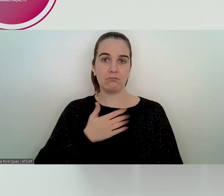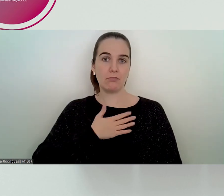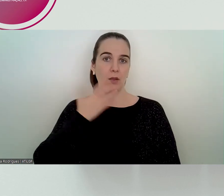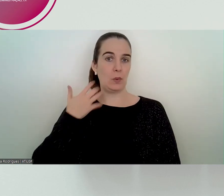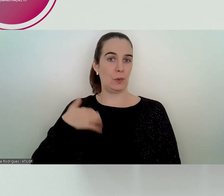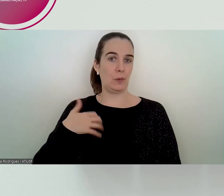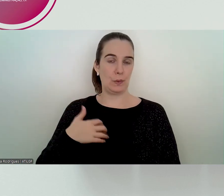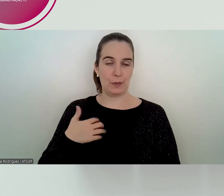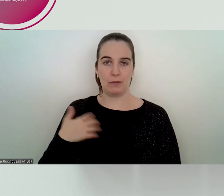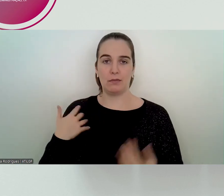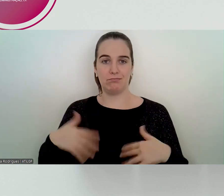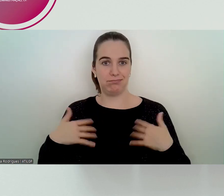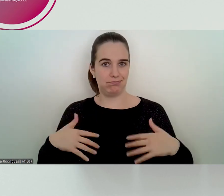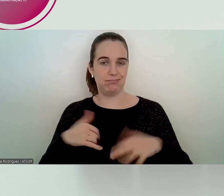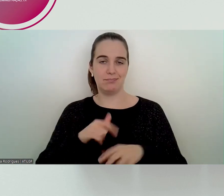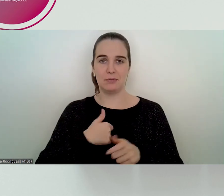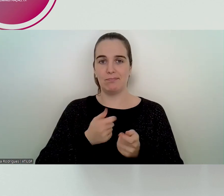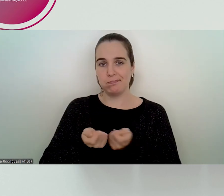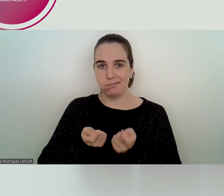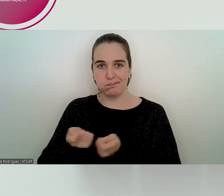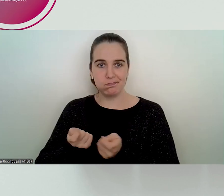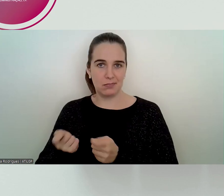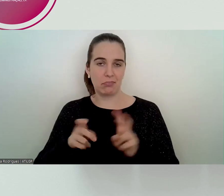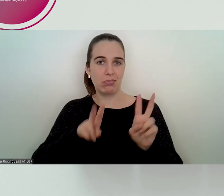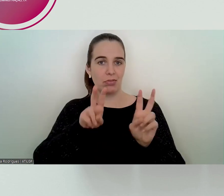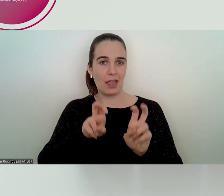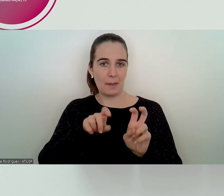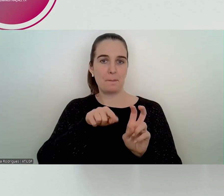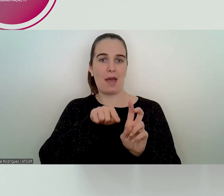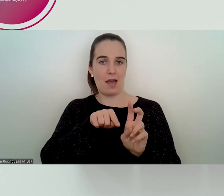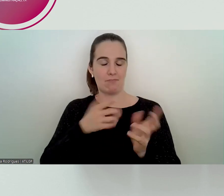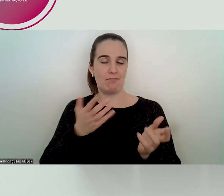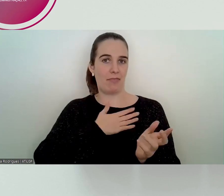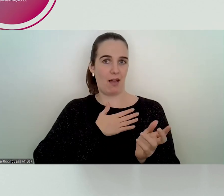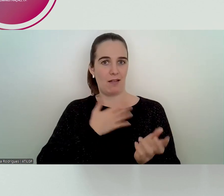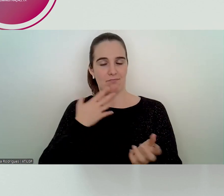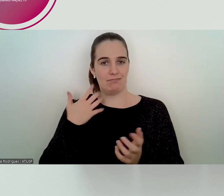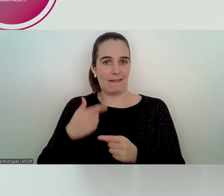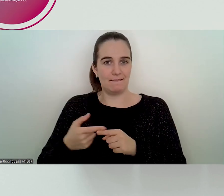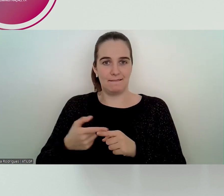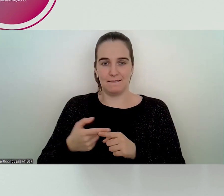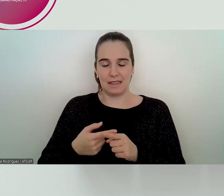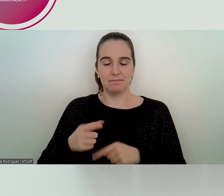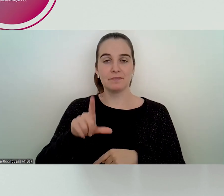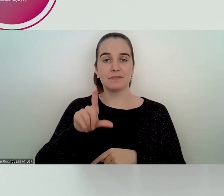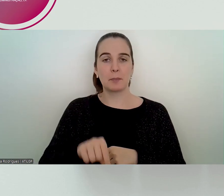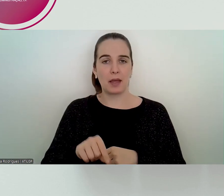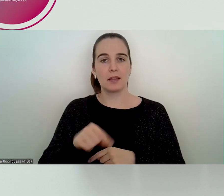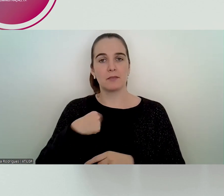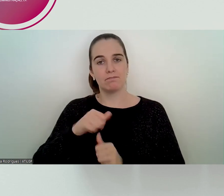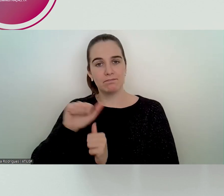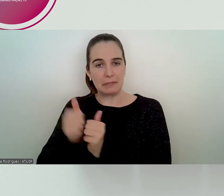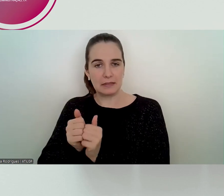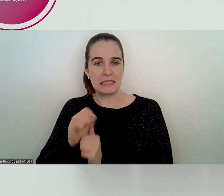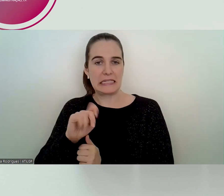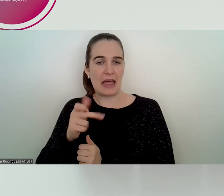muito poder moderar este webinar sobre este tema e em particular e também com a senhora professora